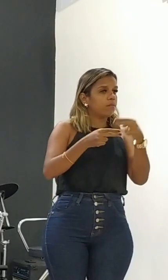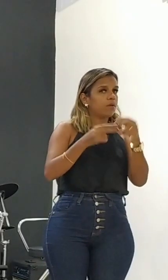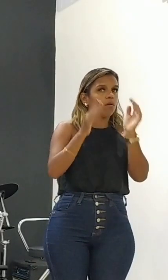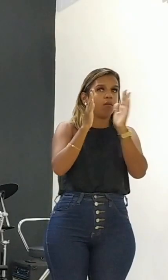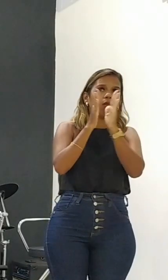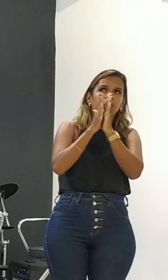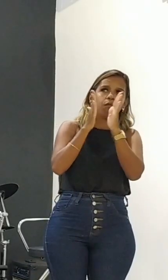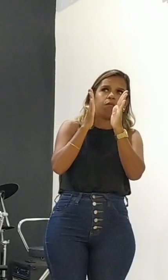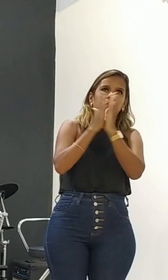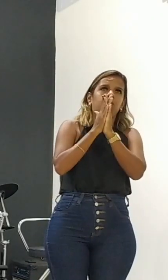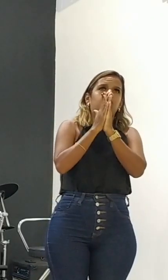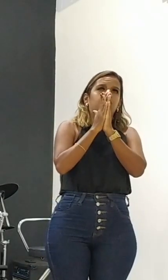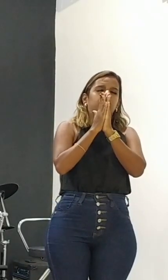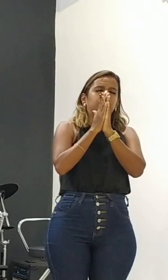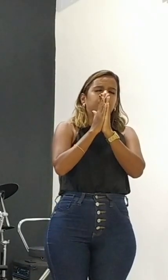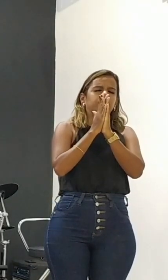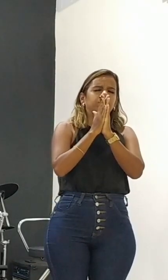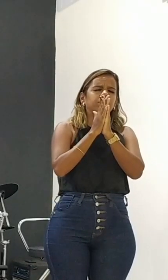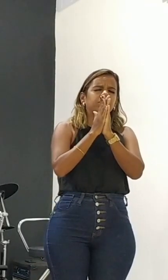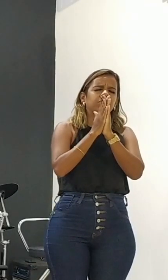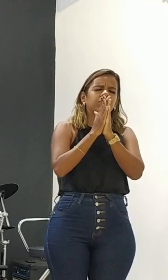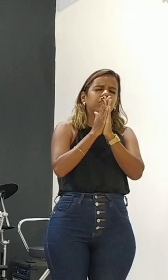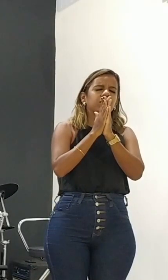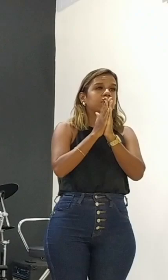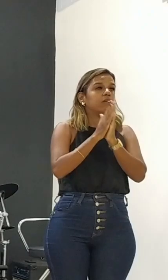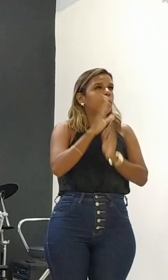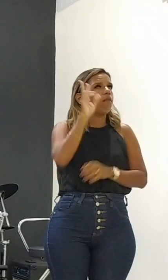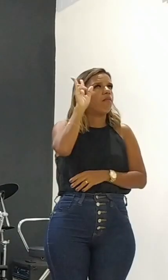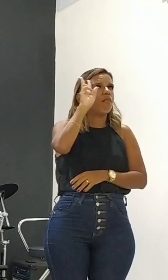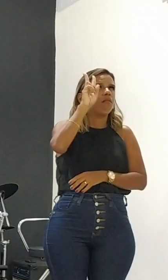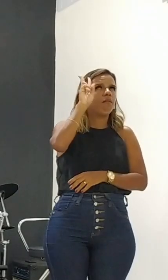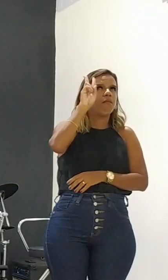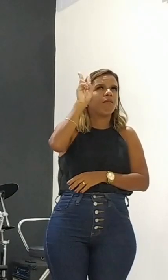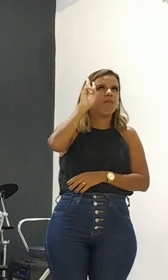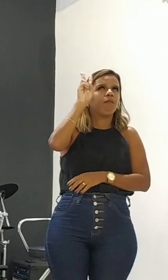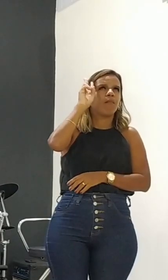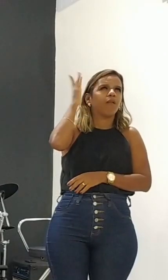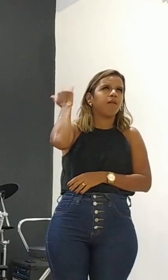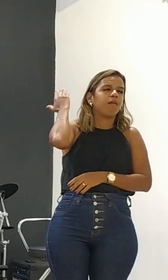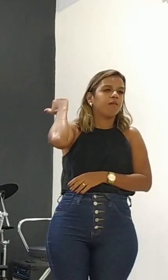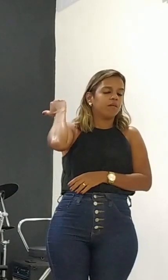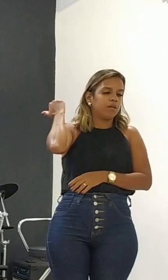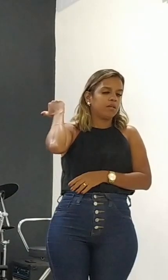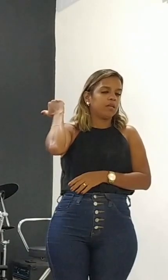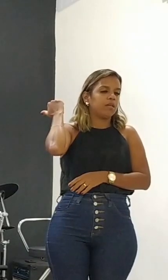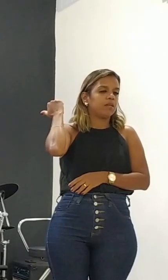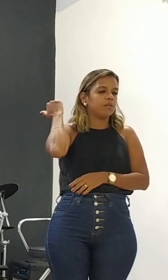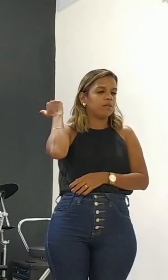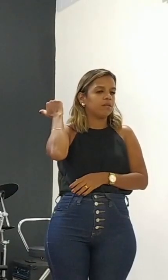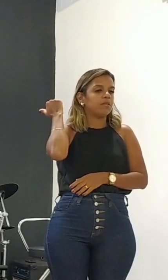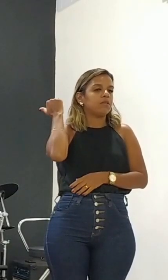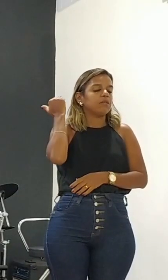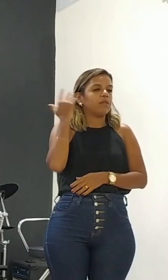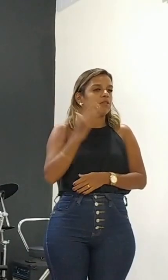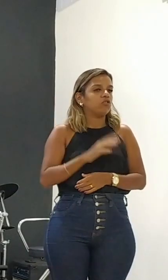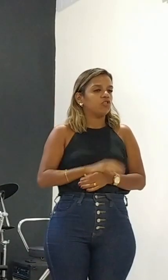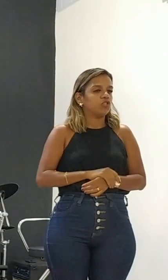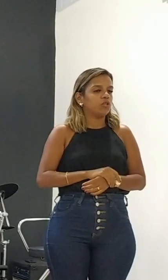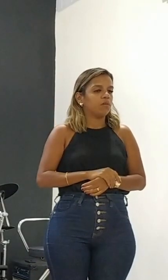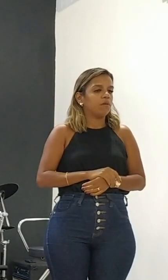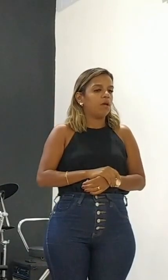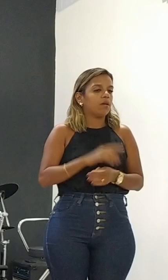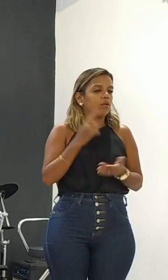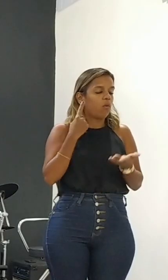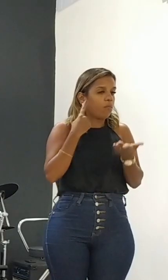ali lembra a Deus do conserto que ele tinha feito com o seu povo, da sua benignidade, né, com aqueles que amavam a ele,